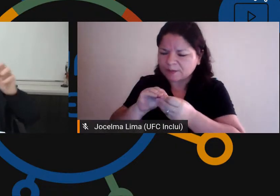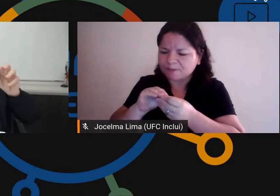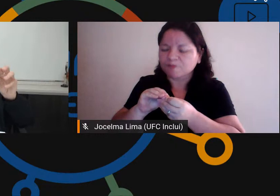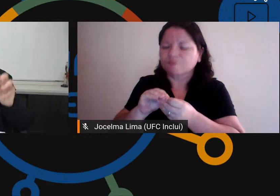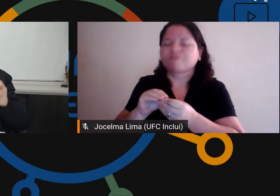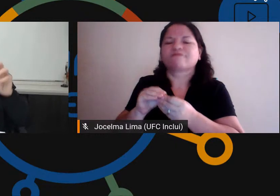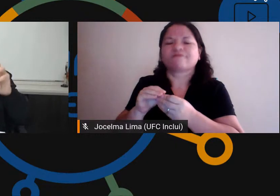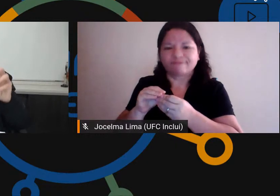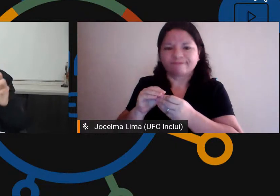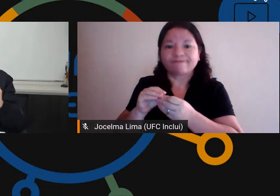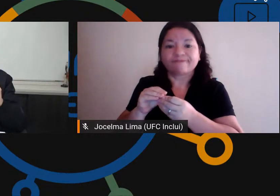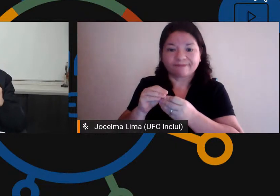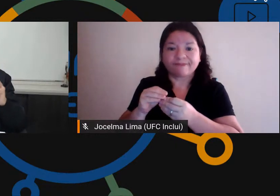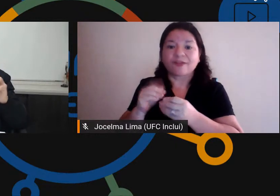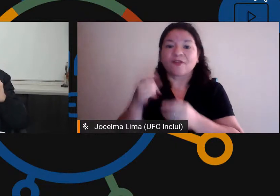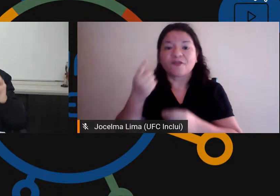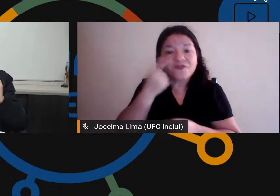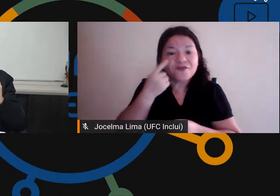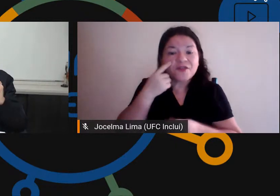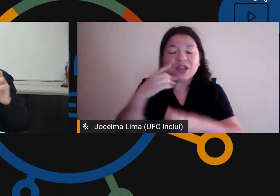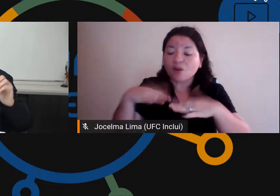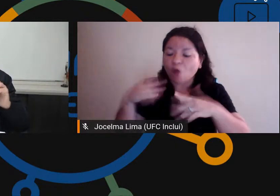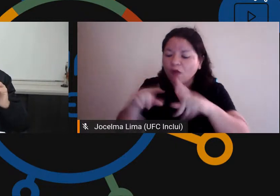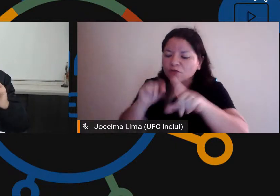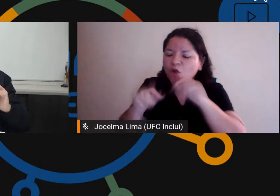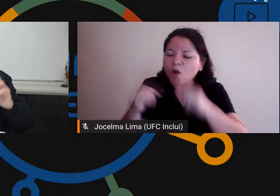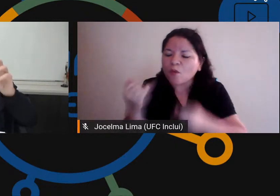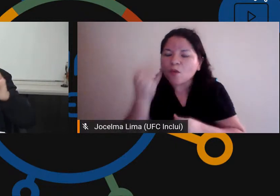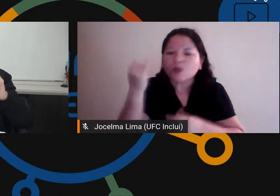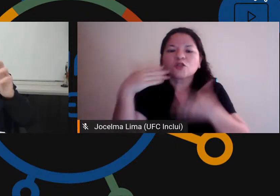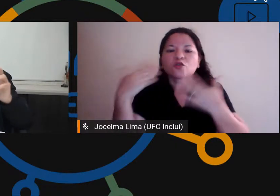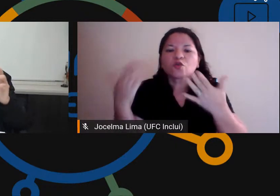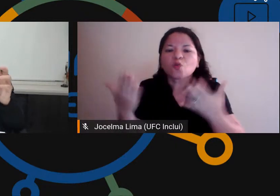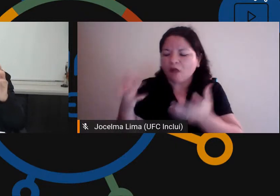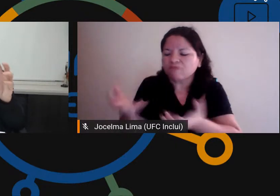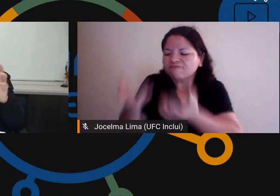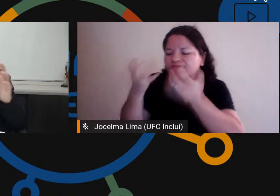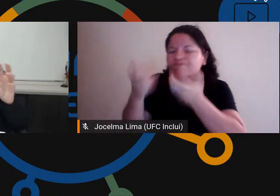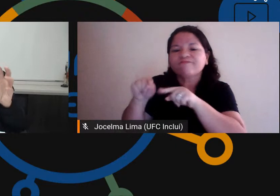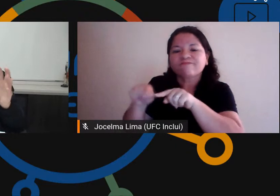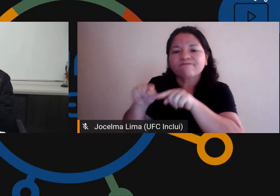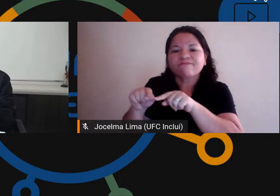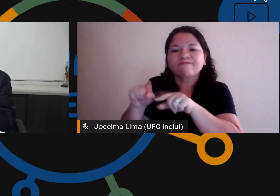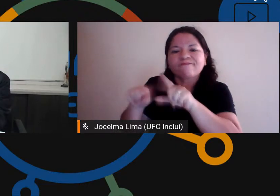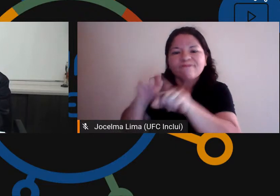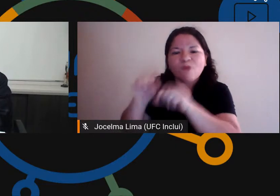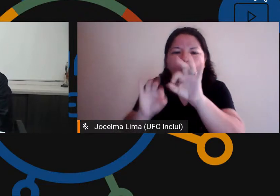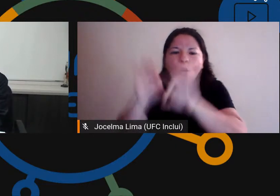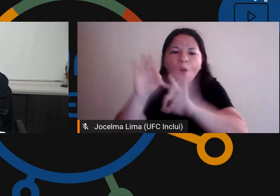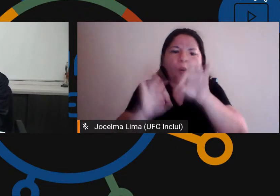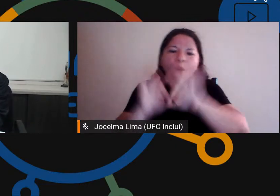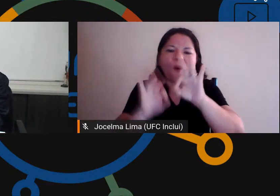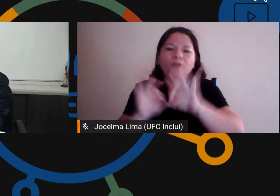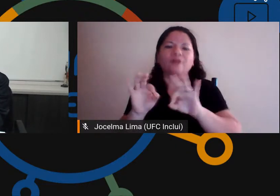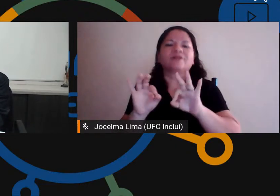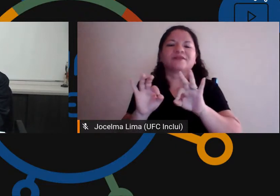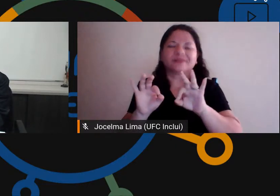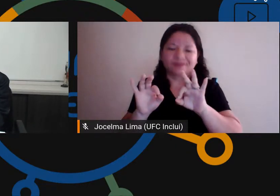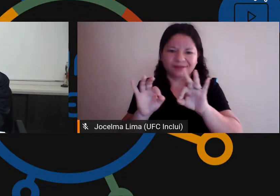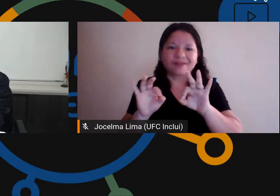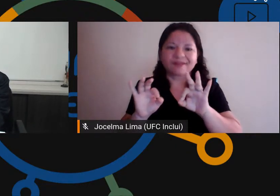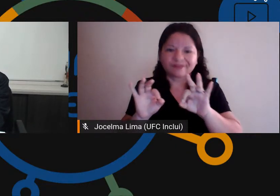essas evidências, veja quais são as mais importantes, dê destaque para elas. Ou seja, monte as ideias. Como preparar uma aula?